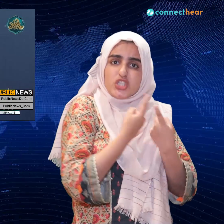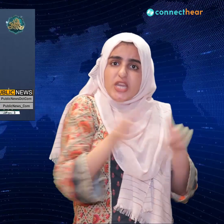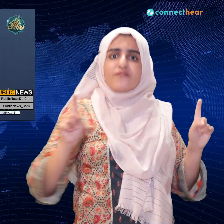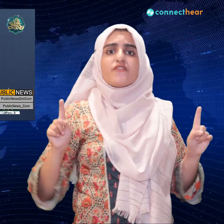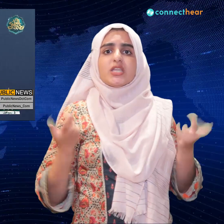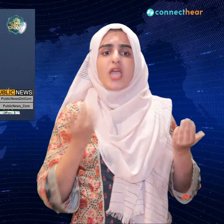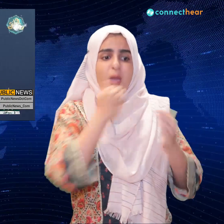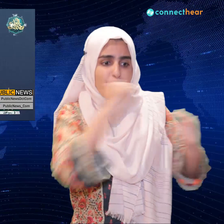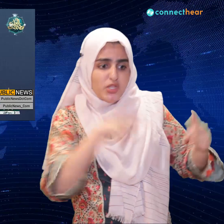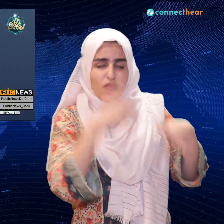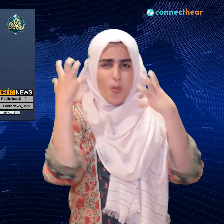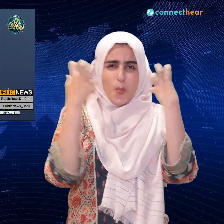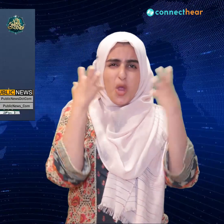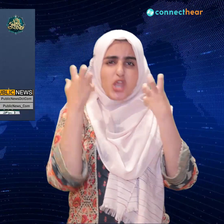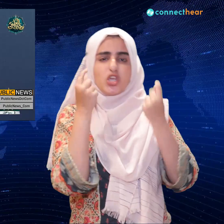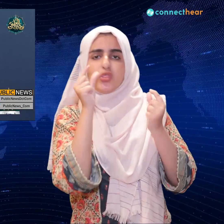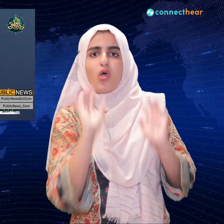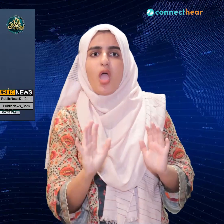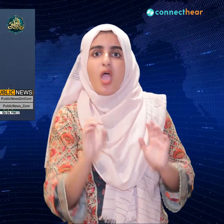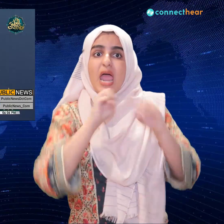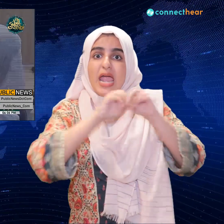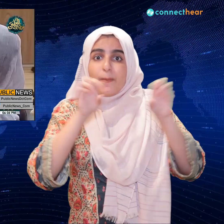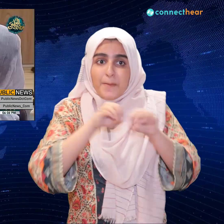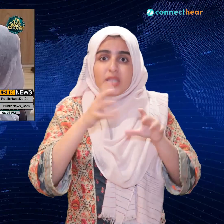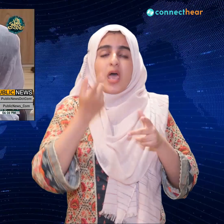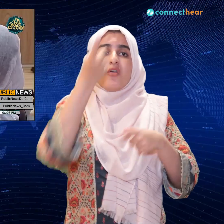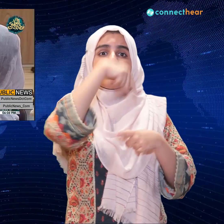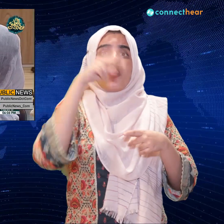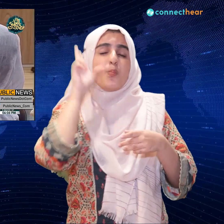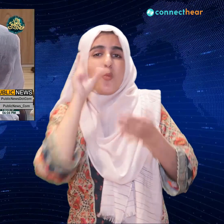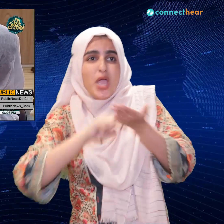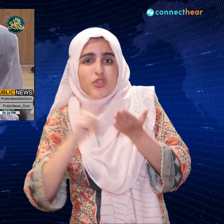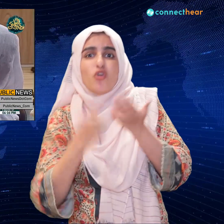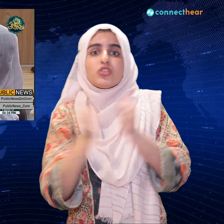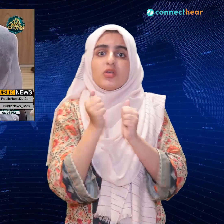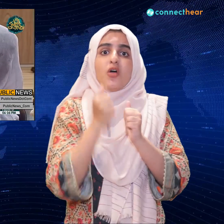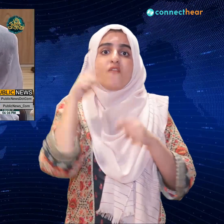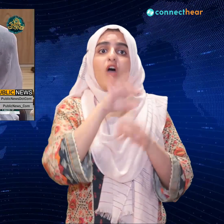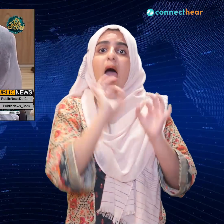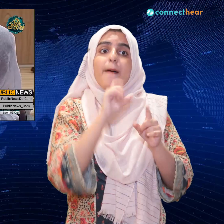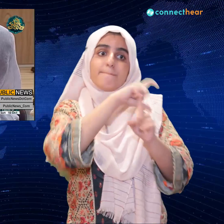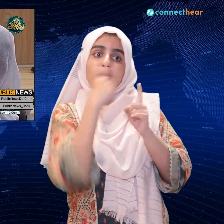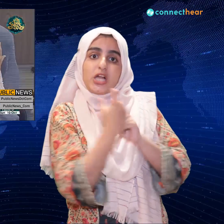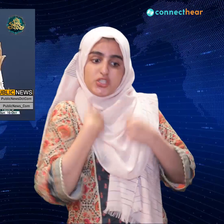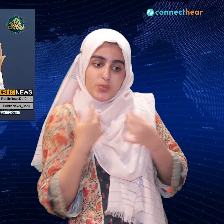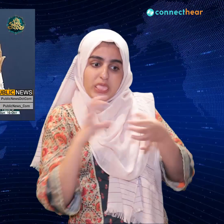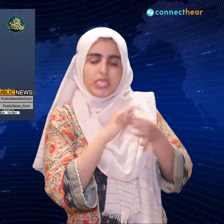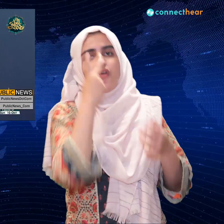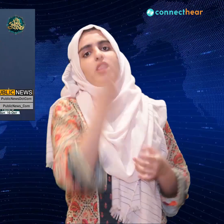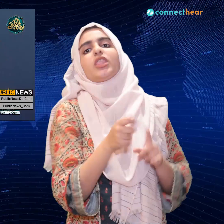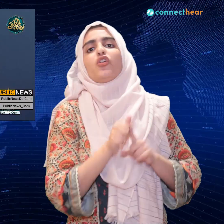اندر کنفیوژن ہے. تو ہمیں میڈیا سے اپنے بچوں کو اپنی تہذیب کے مطابق، کیونکہ وہاں سے انڈوکٹرینیشن شروع ہو جاتی